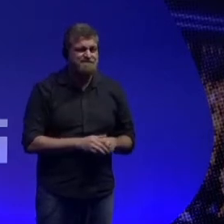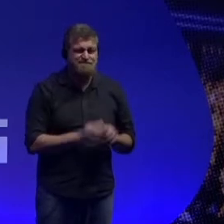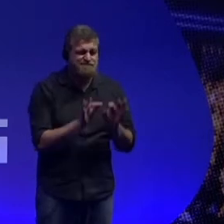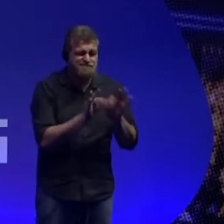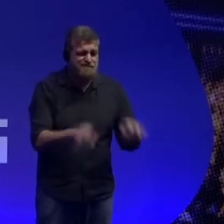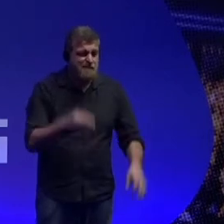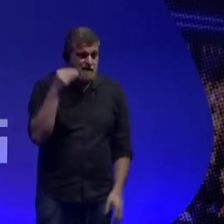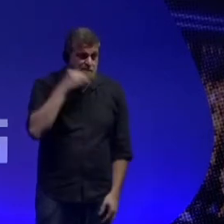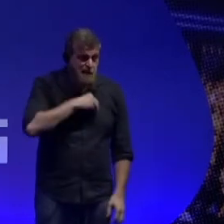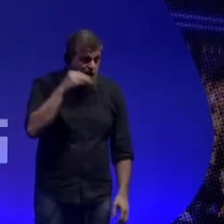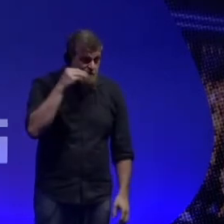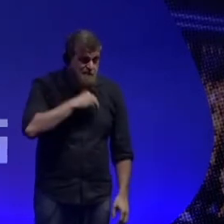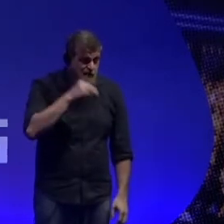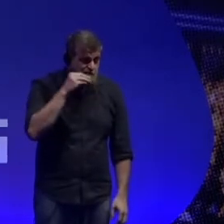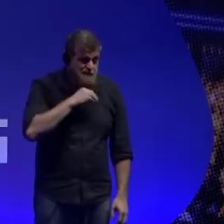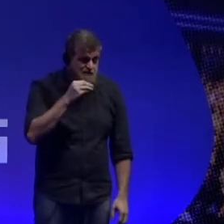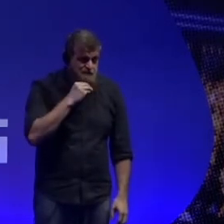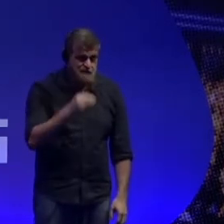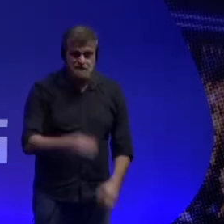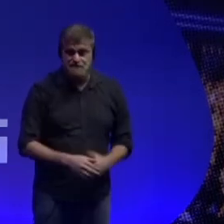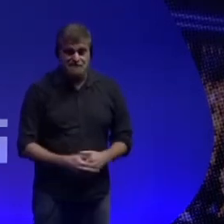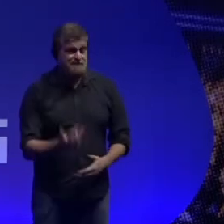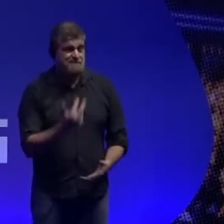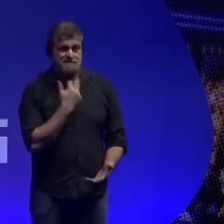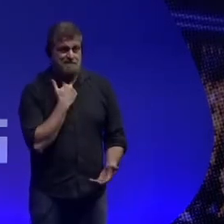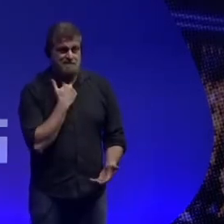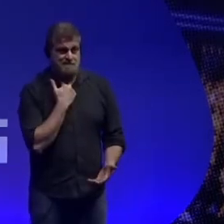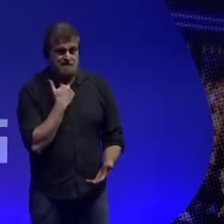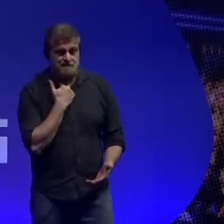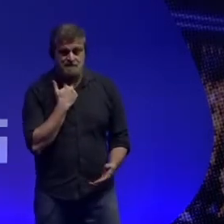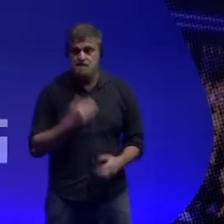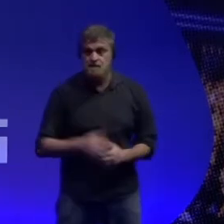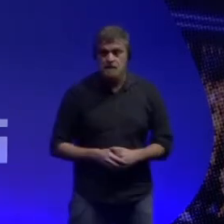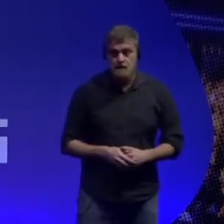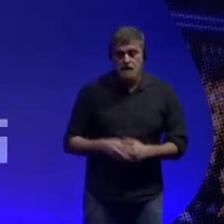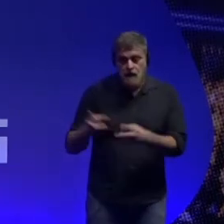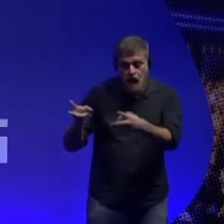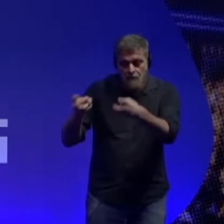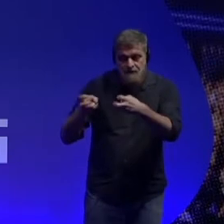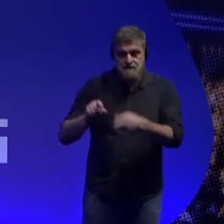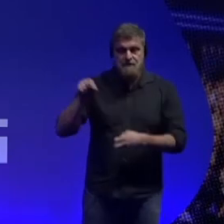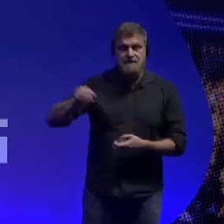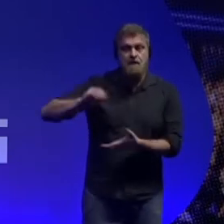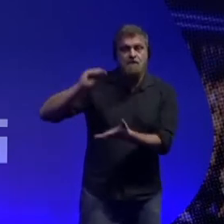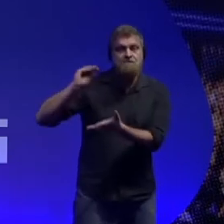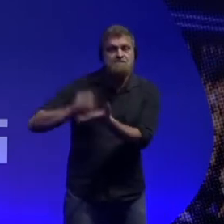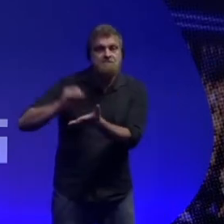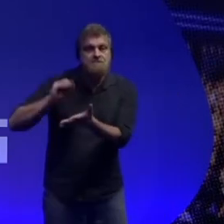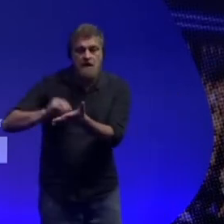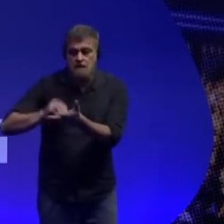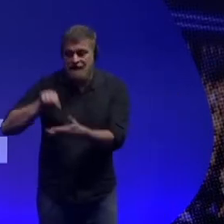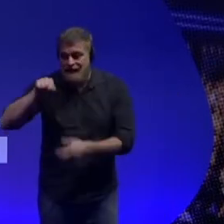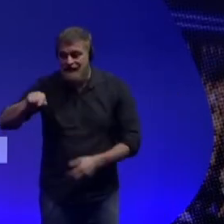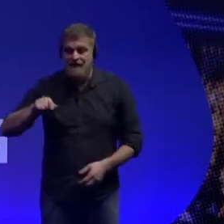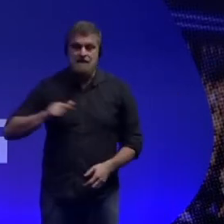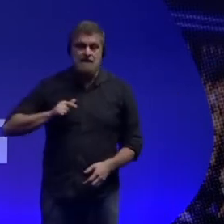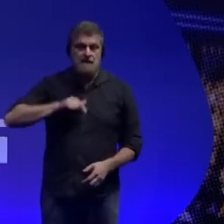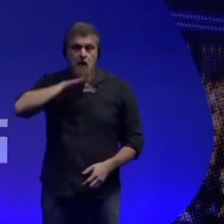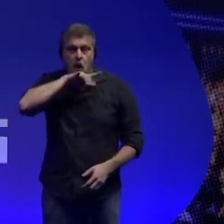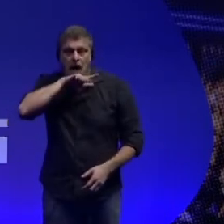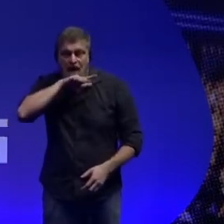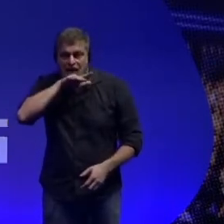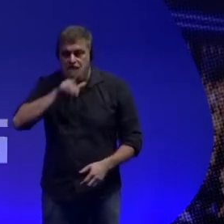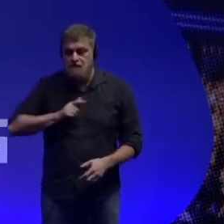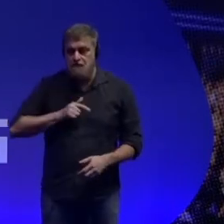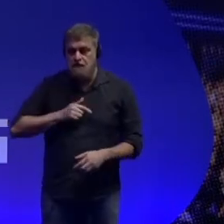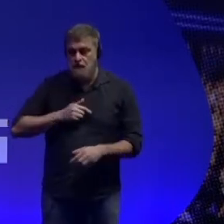ou insuficientes. Então, para mim, é muito claro, existe uma deficiência horrível, enorme, de falta